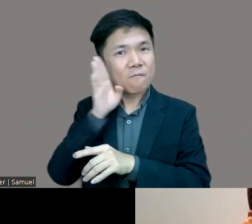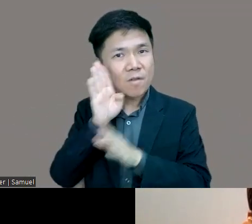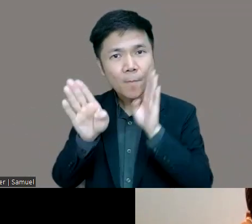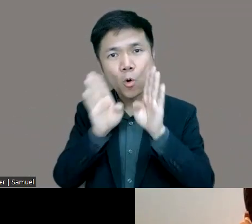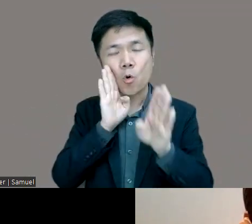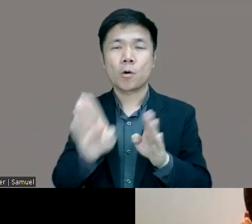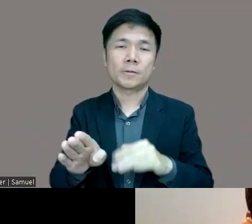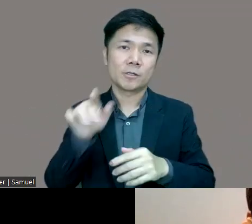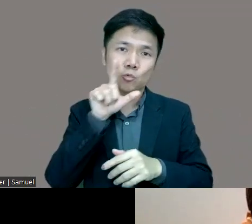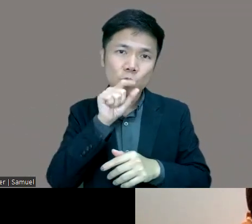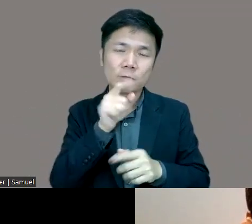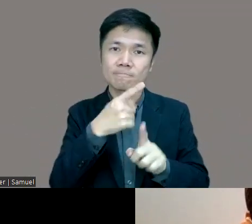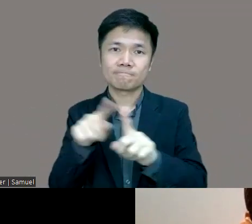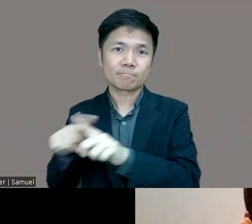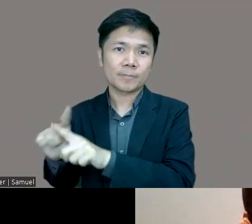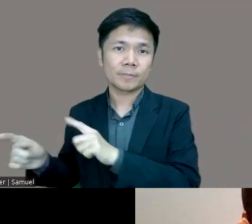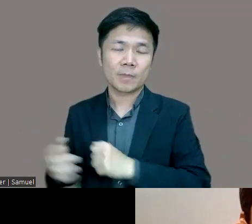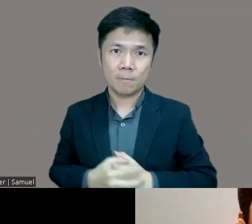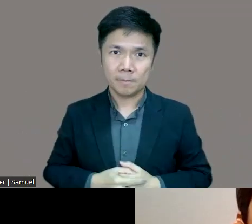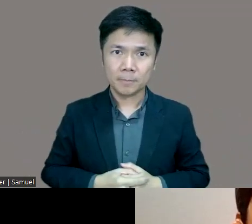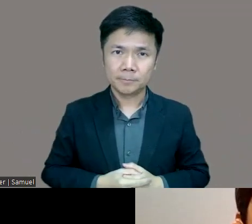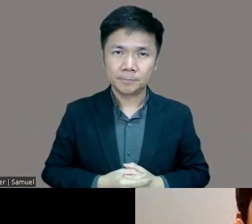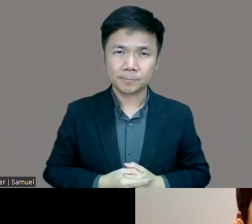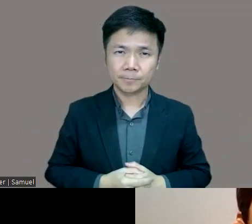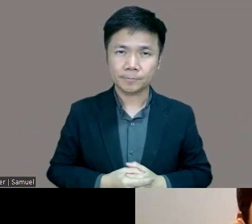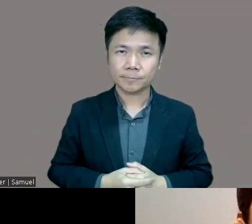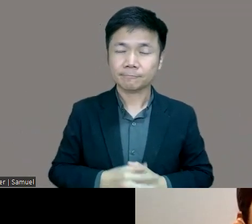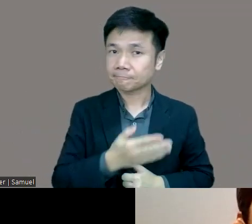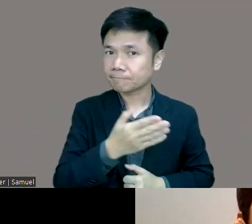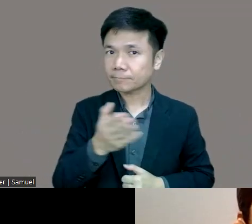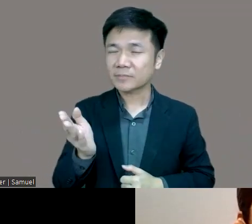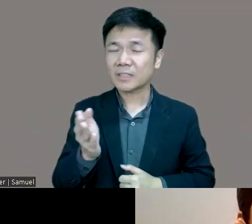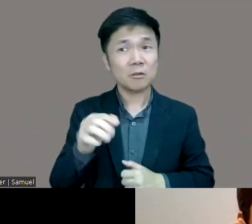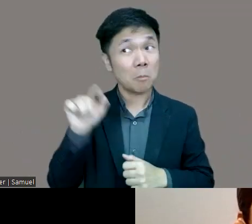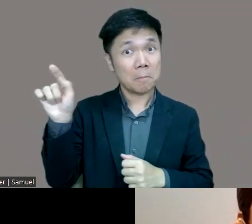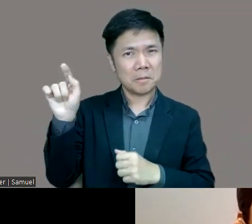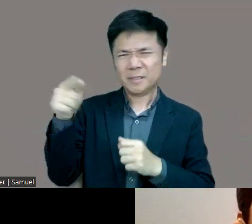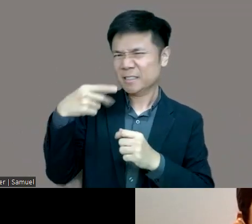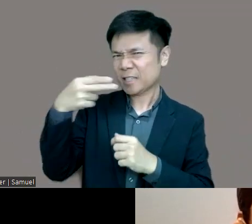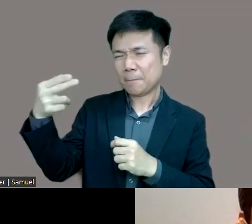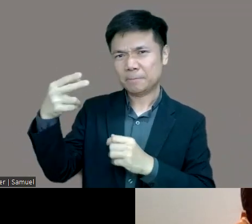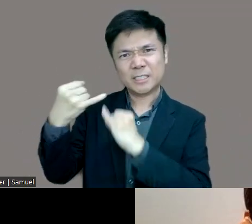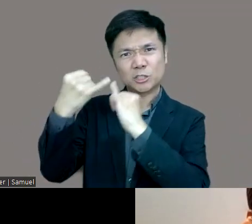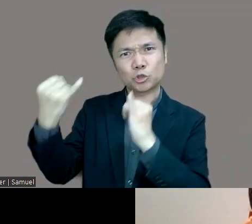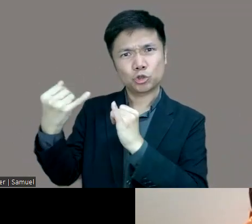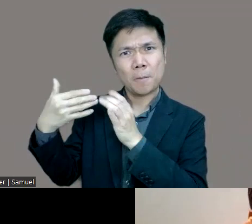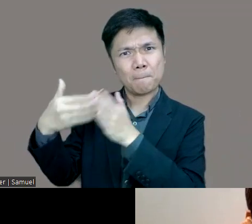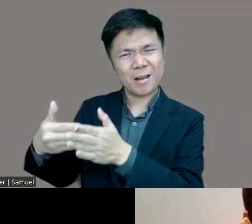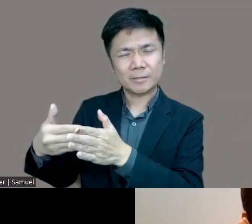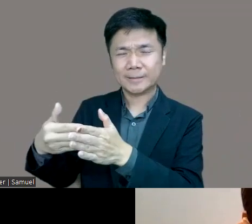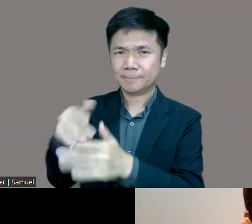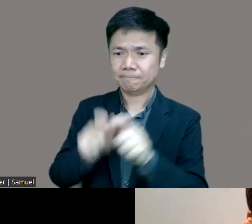pouvons aussi documenter ce type d'expérience dans des récits pour voir comment les